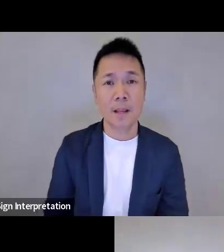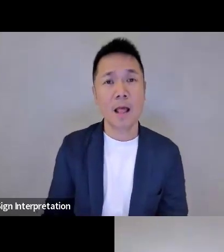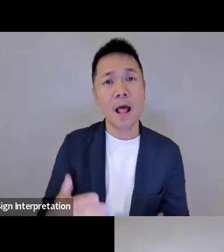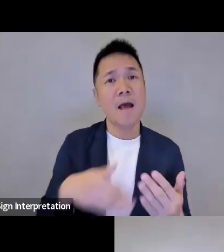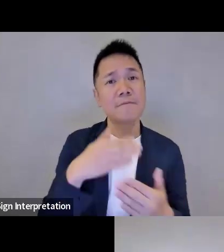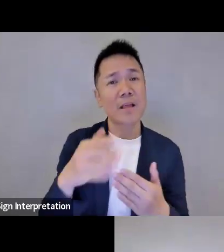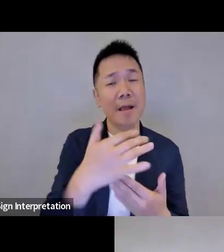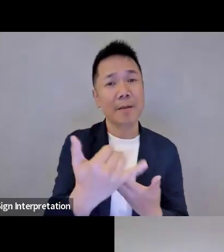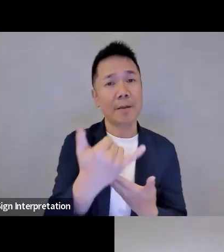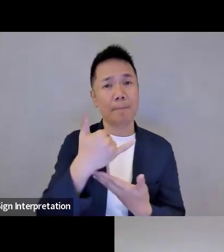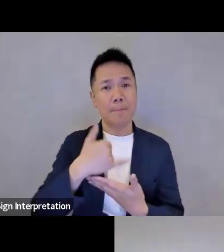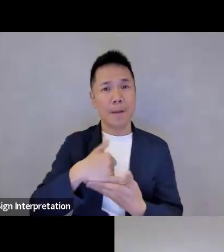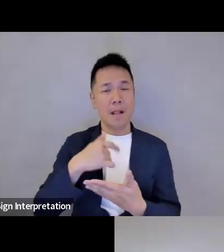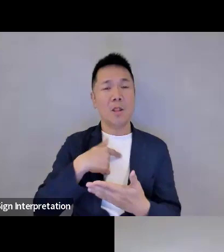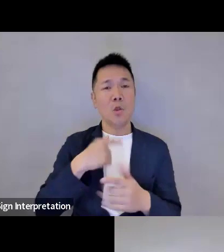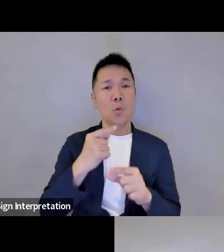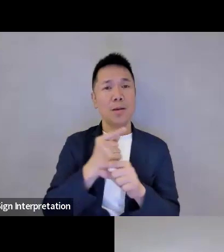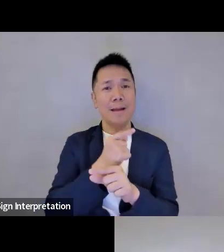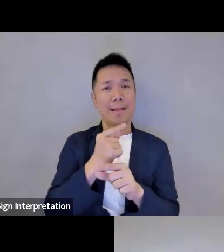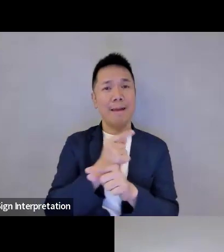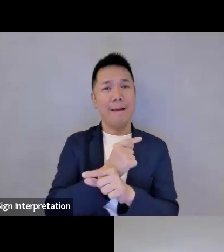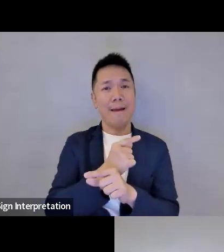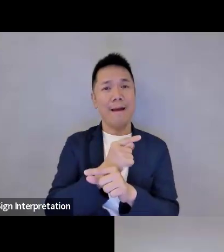发生的活动，